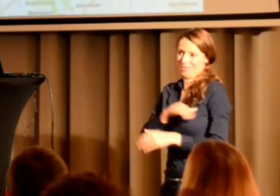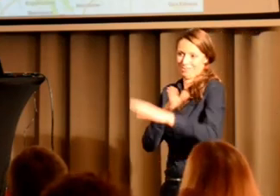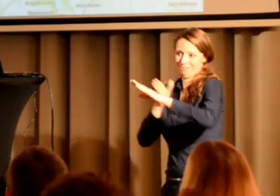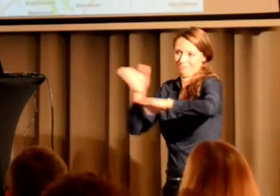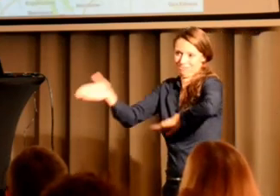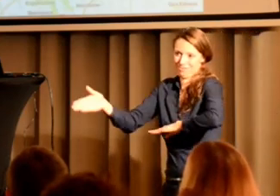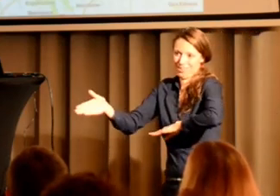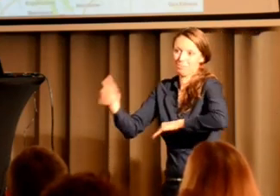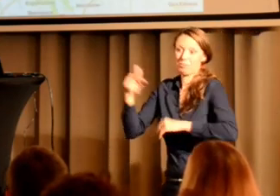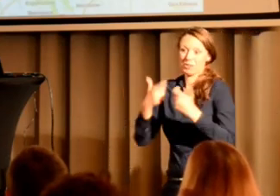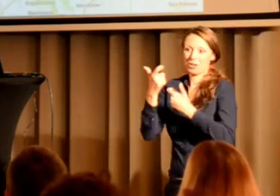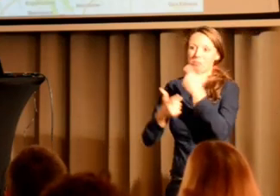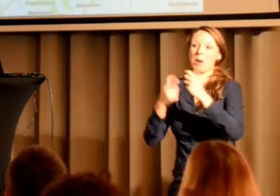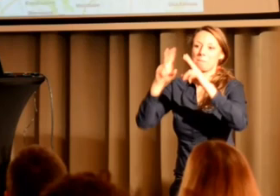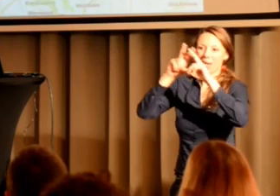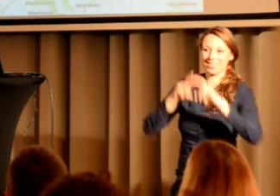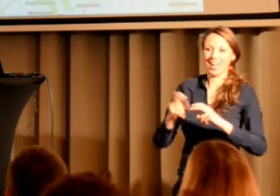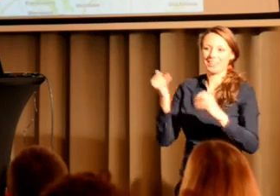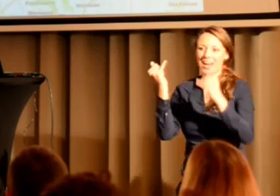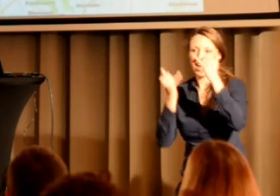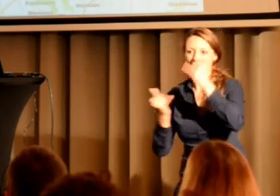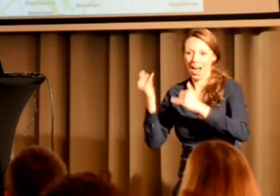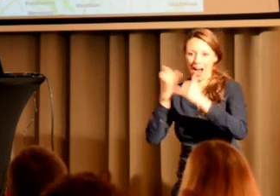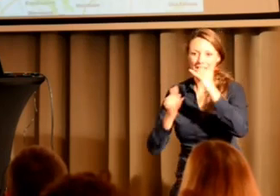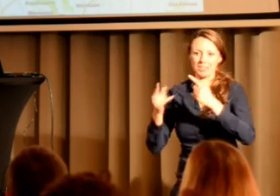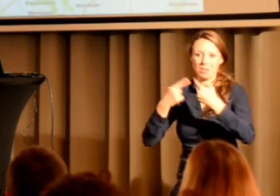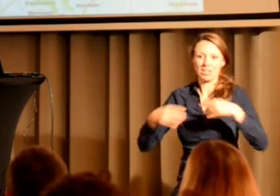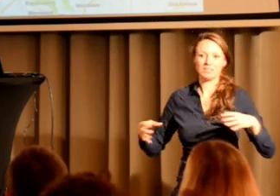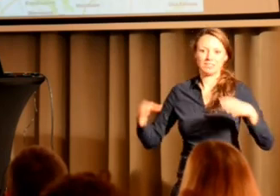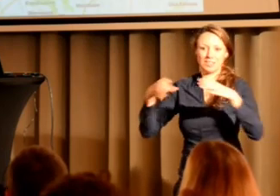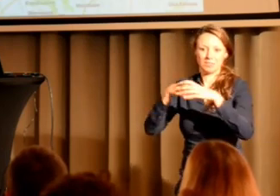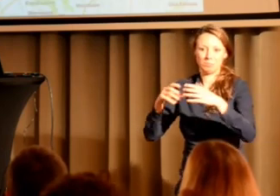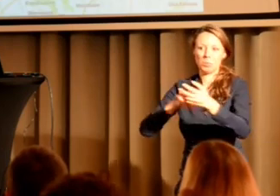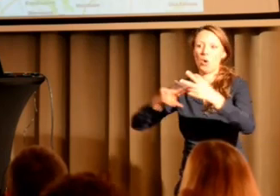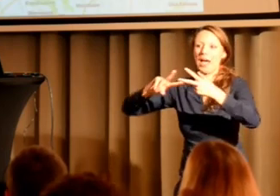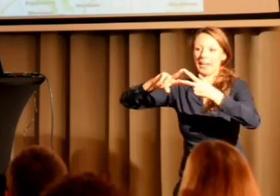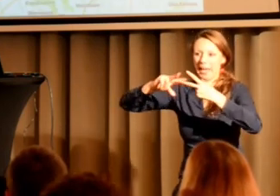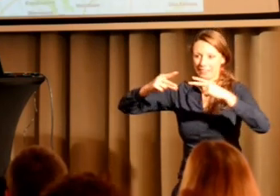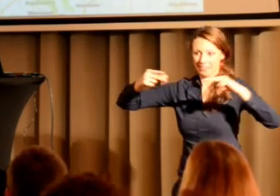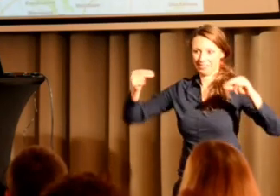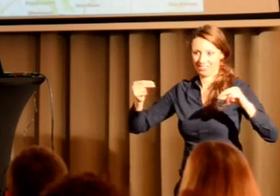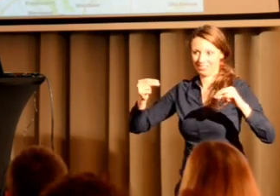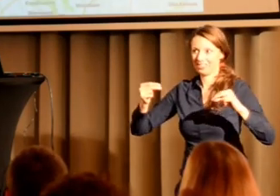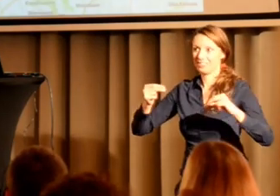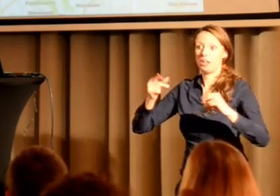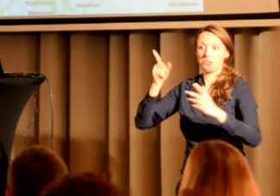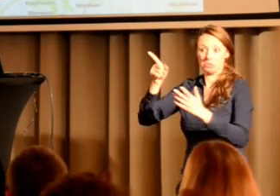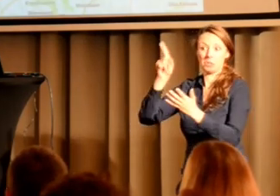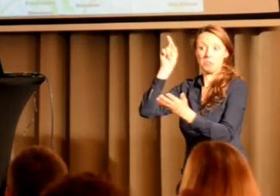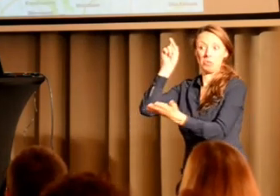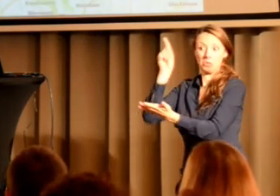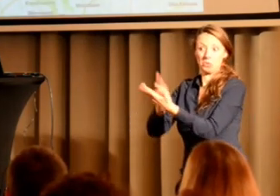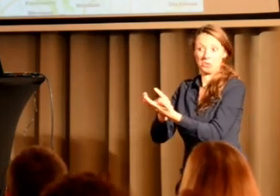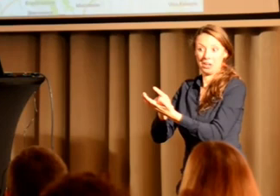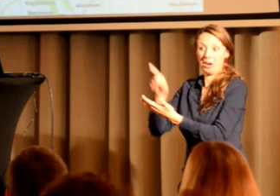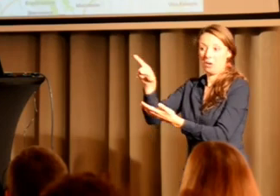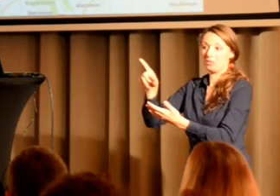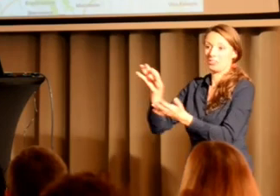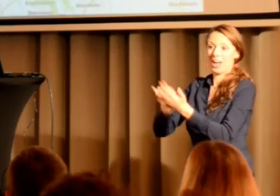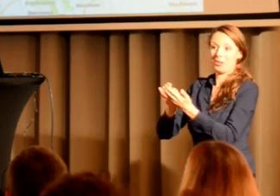są w laboratorium w Zespole Genetyki Konserwatorskiej prowadzonej przez doktora Wysłajka, udało nam się ocenić, że